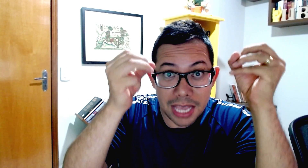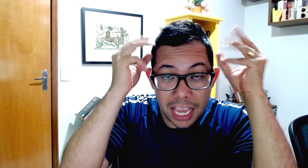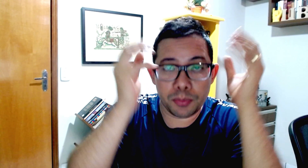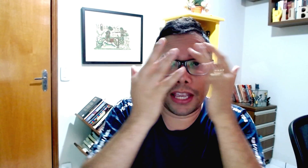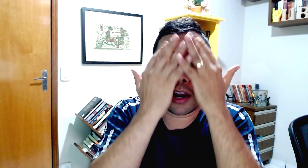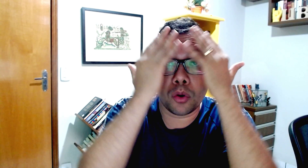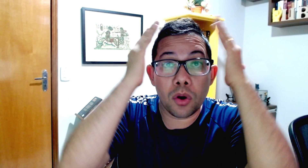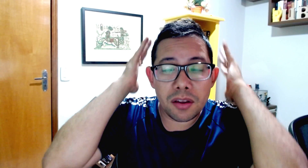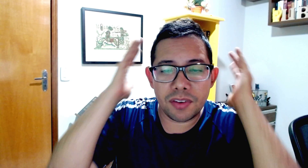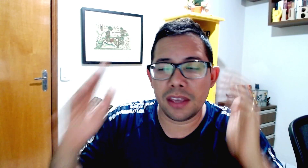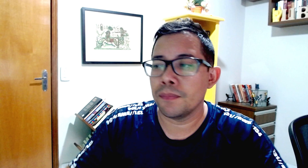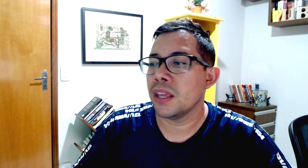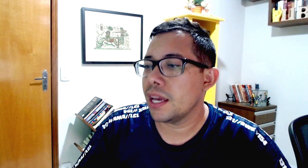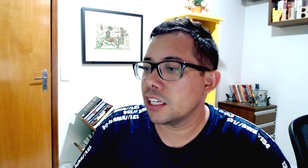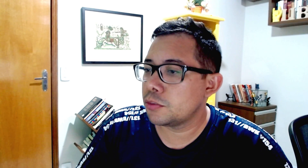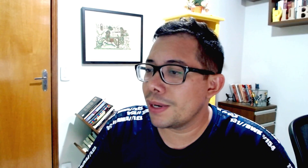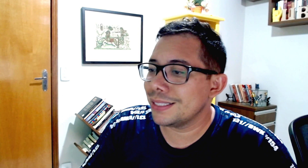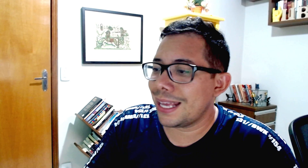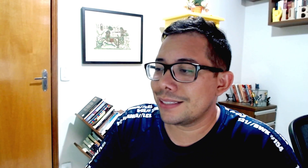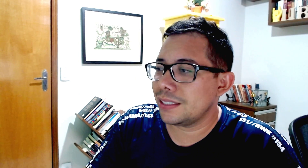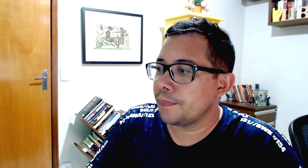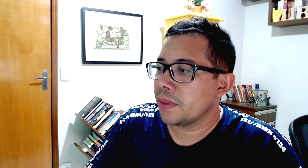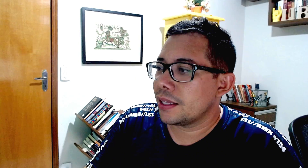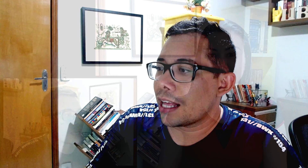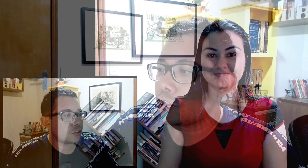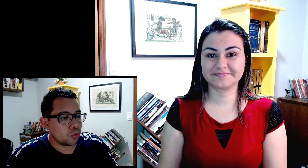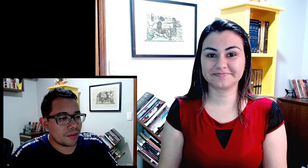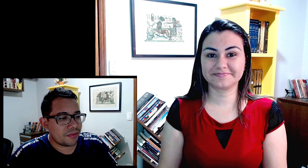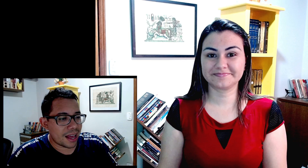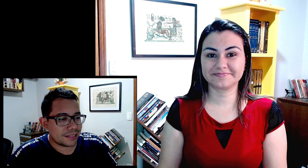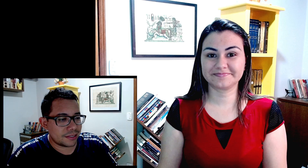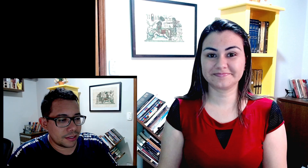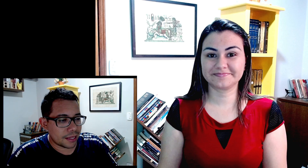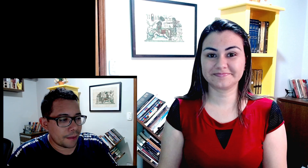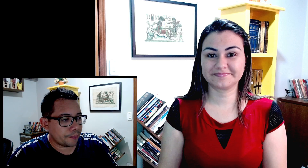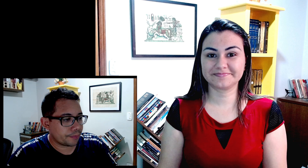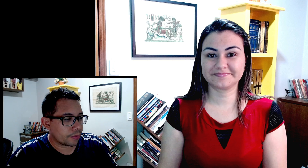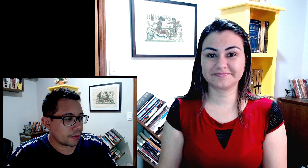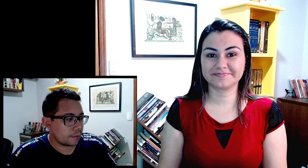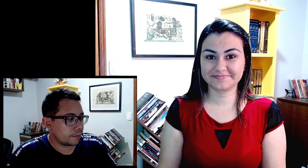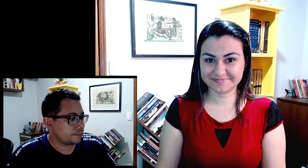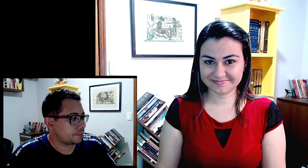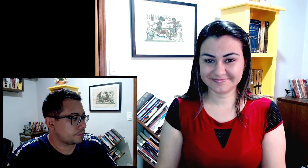Moisés, porque a glória vem, resplandece na sua face, tá?